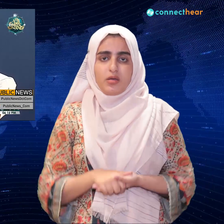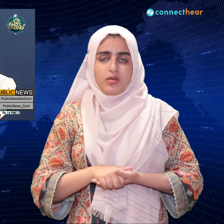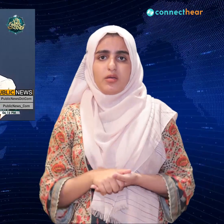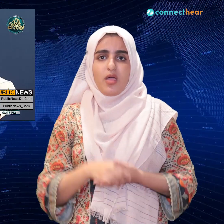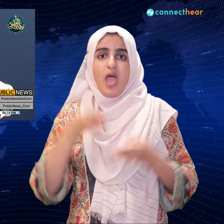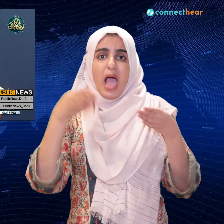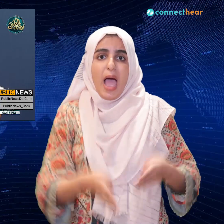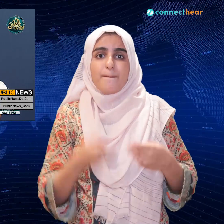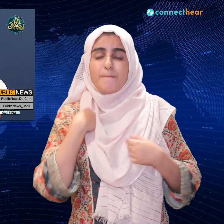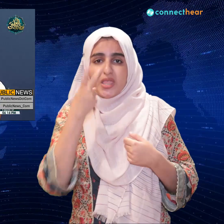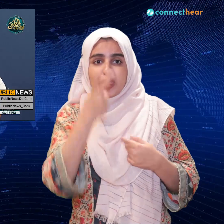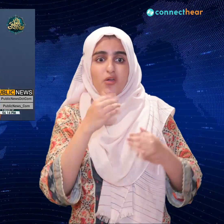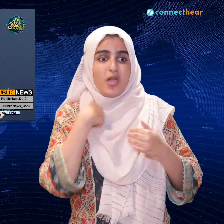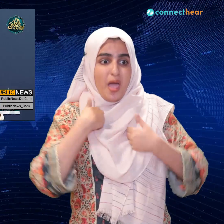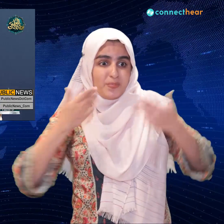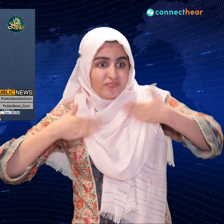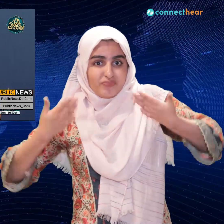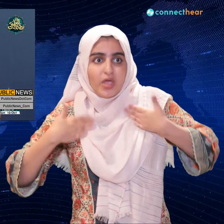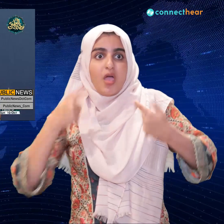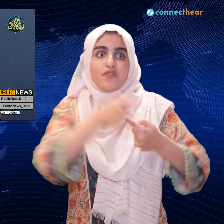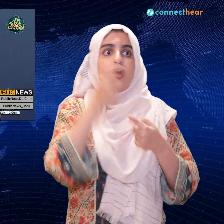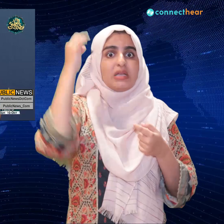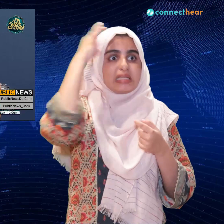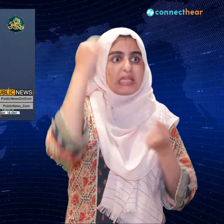ہم سیلیبریٹ کریں تو اس میں انٹلیکچوئل سامنے آئیں,